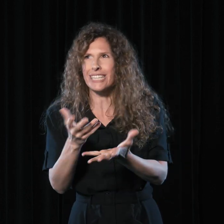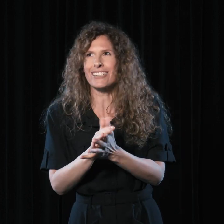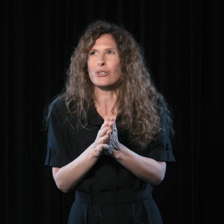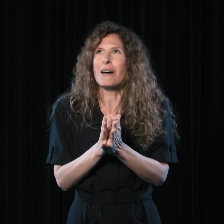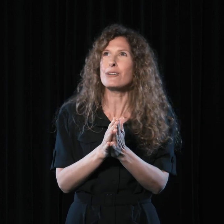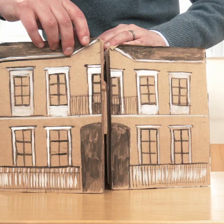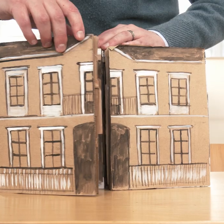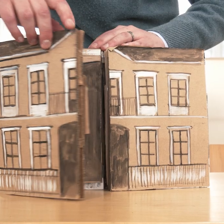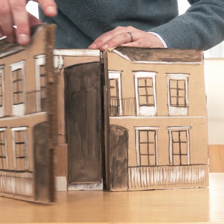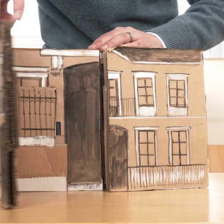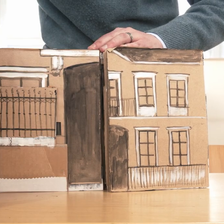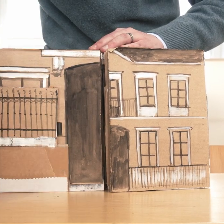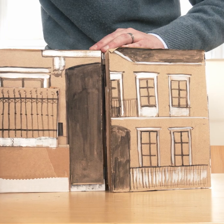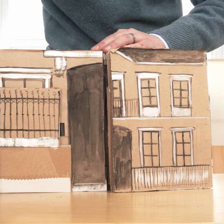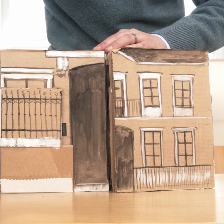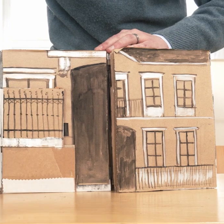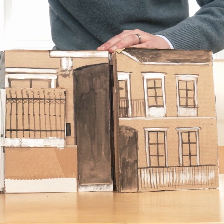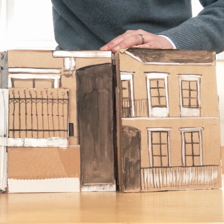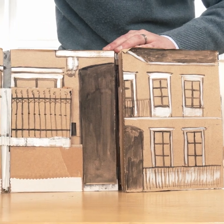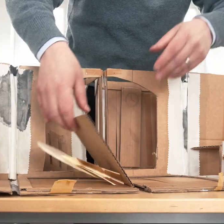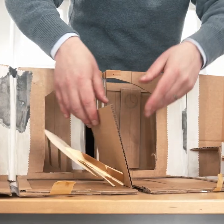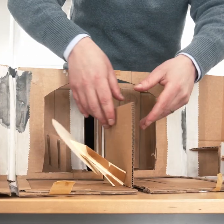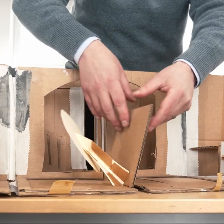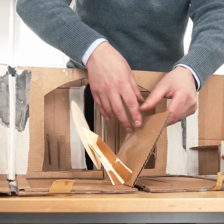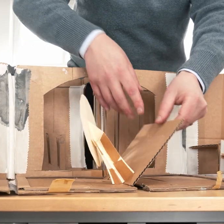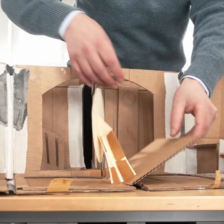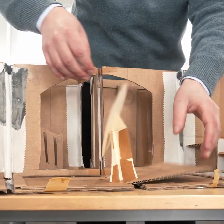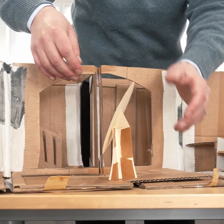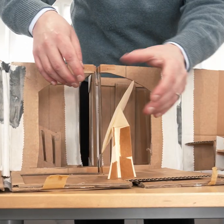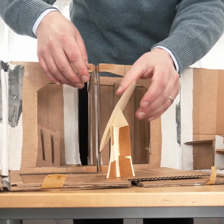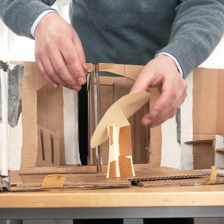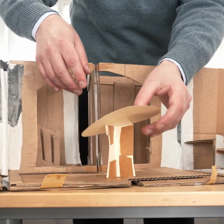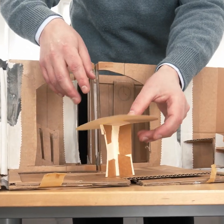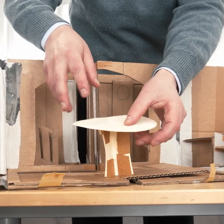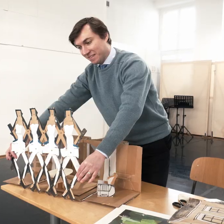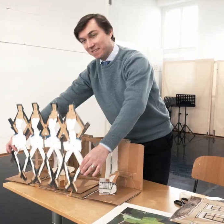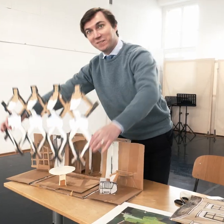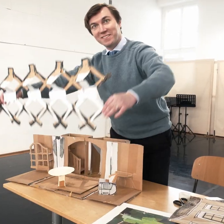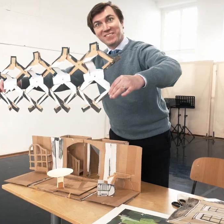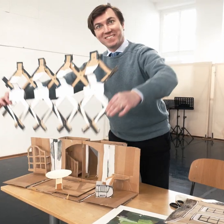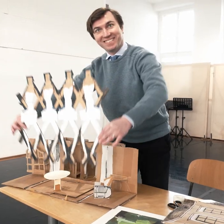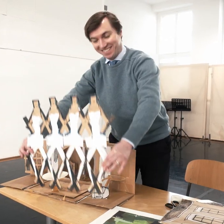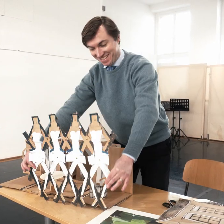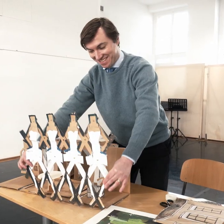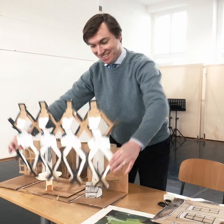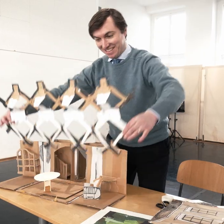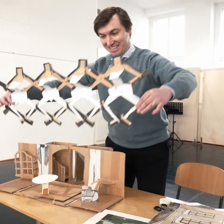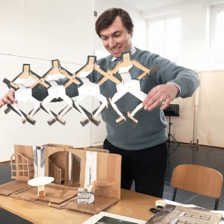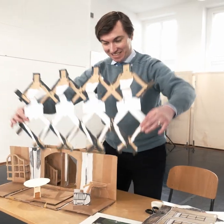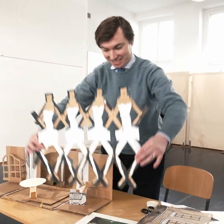Kinder. Zum Beispiel ein niederländischer Künstler, Steve the Junge, der aus Pappe ganze Operette-Welte baut. Und, und,